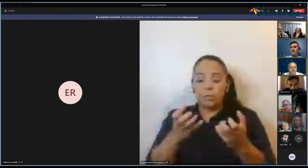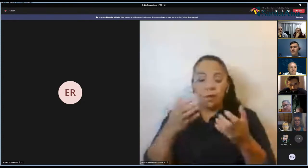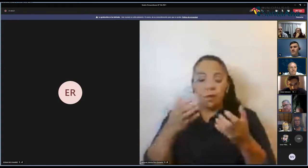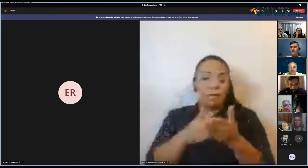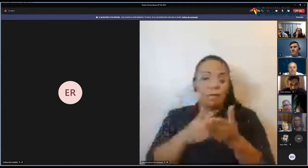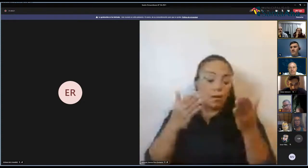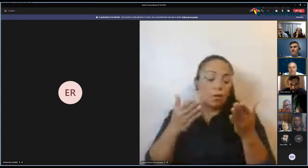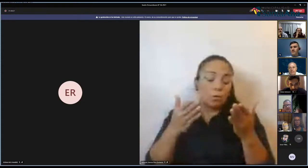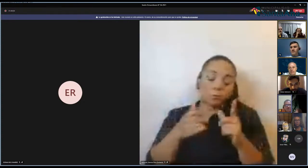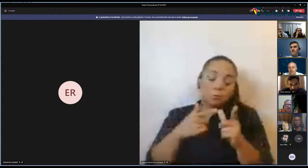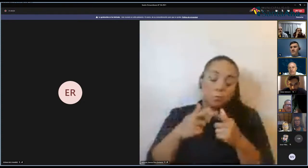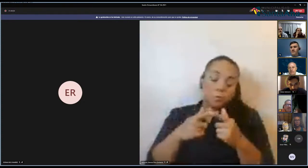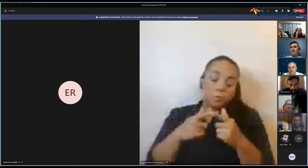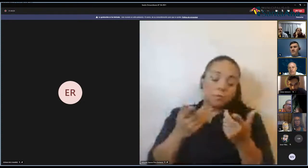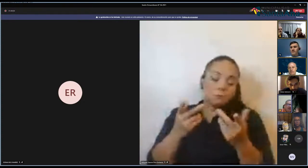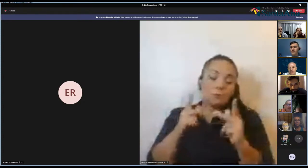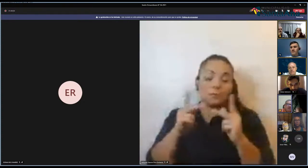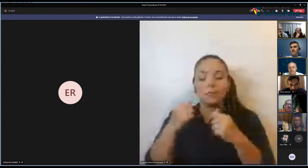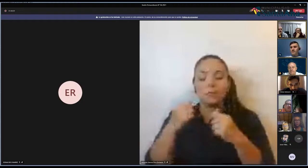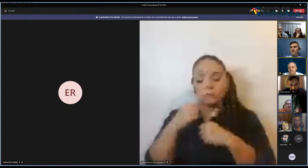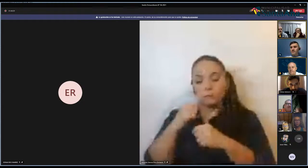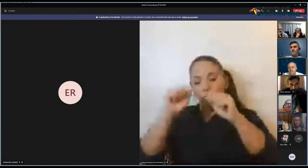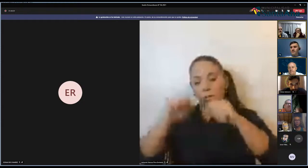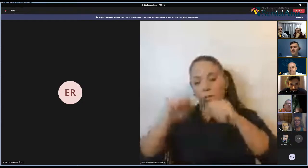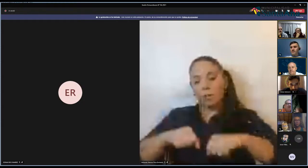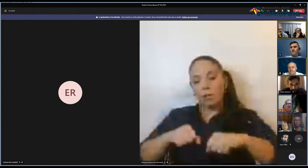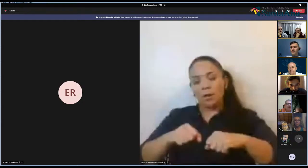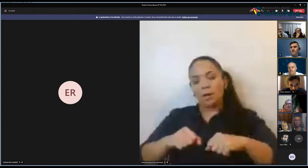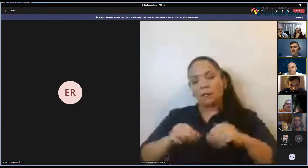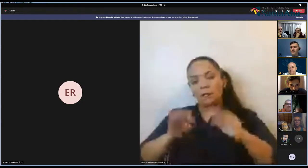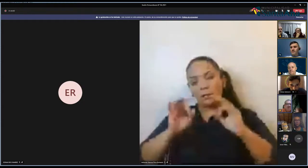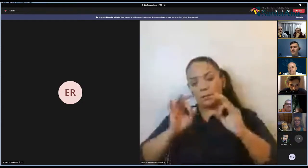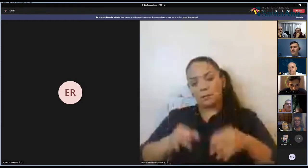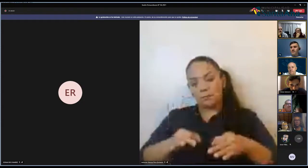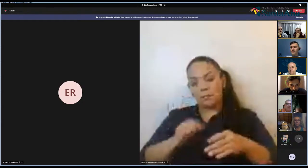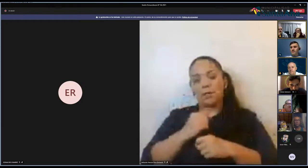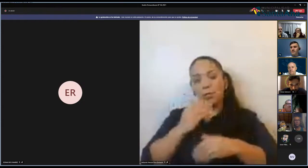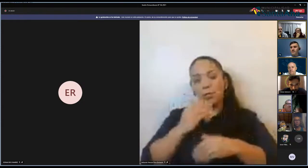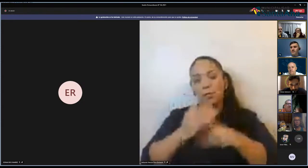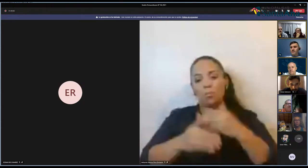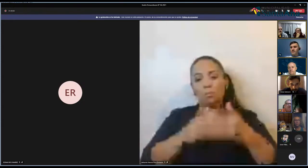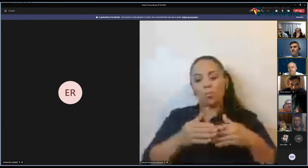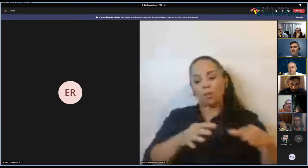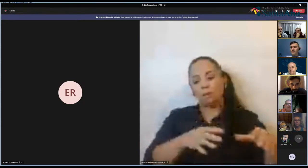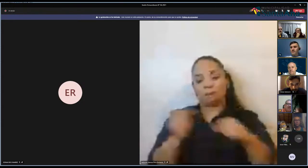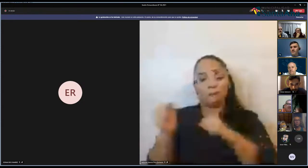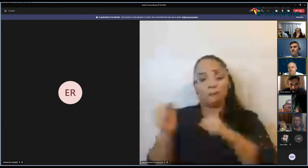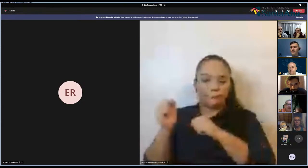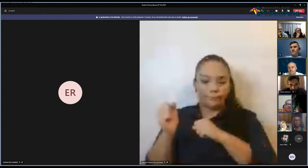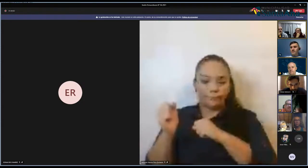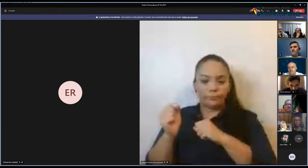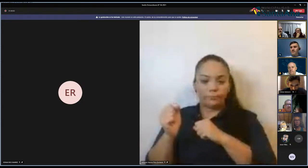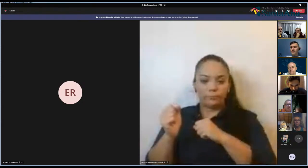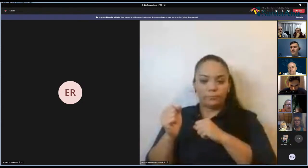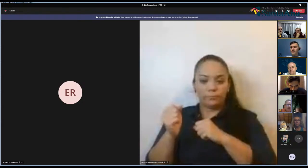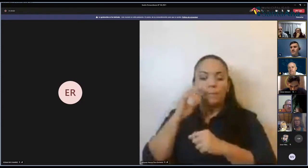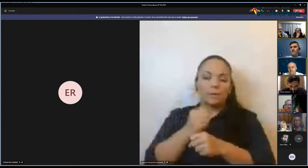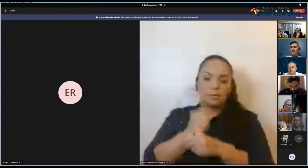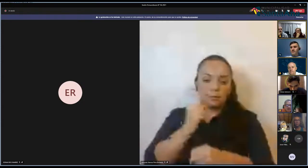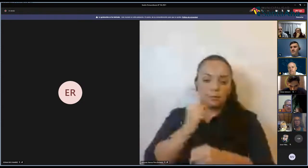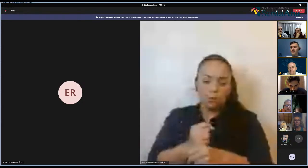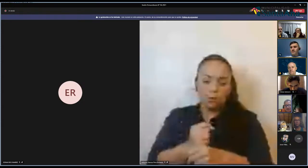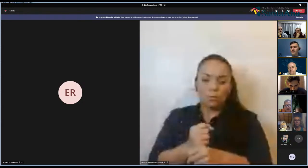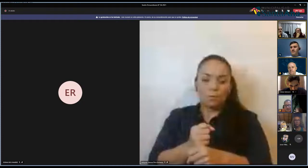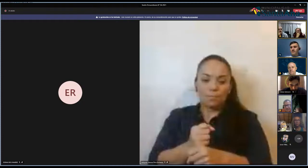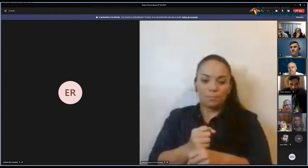perfectamente la municipalidad podría tomar una determinación de hacer un proceso expropiatorio para poder hacer el trabajo y eso ya es